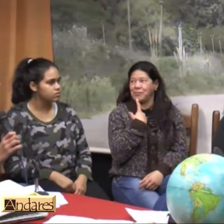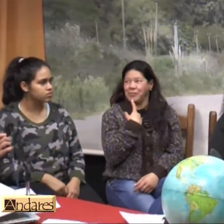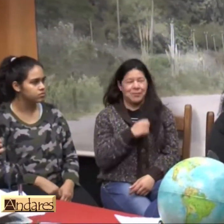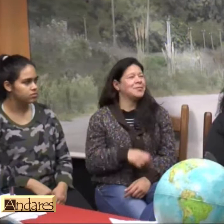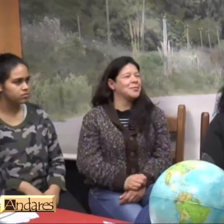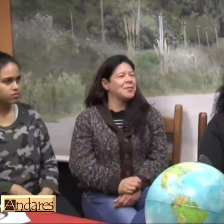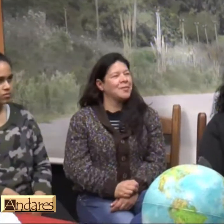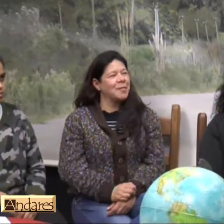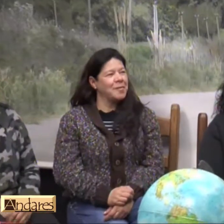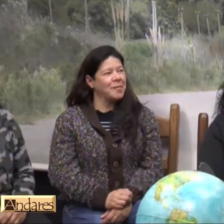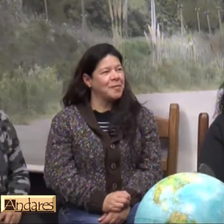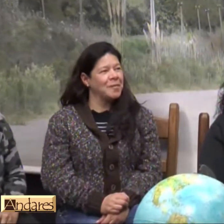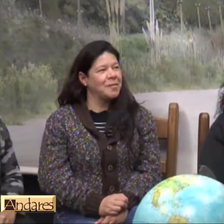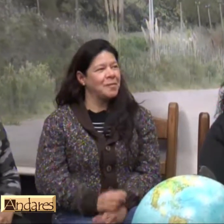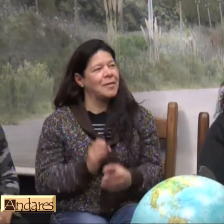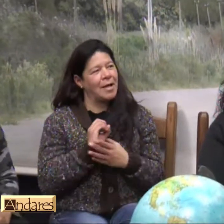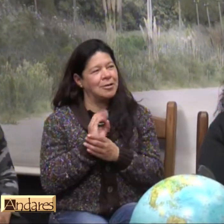Lechuga